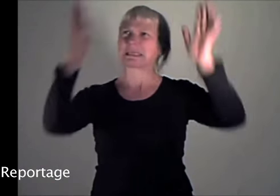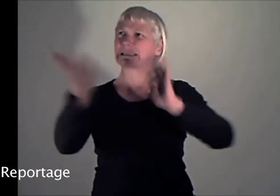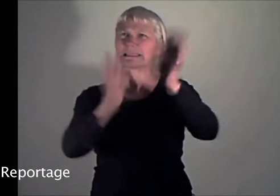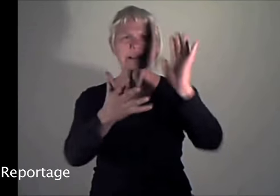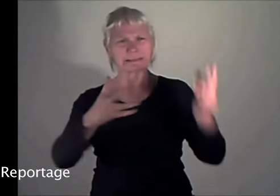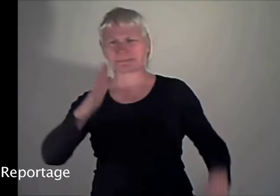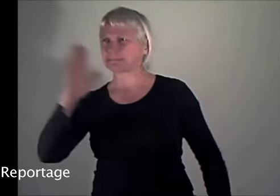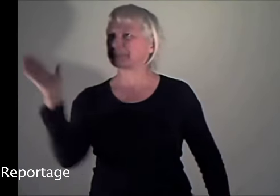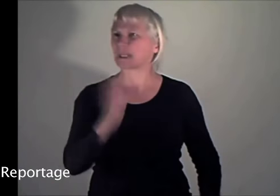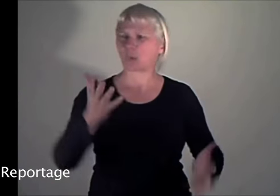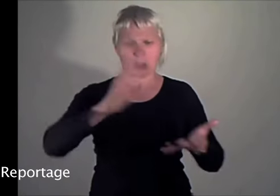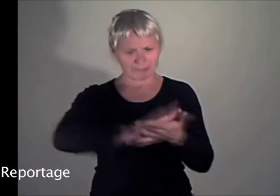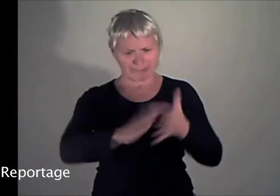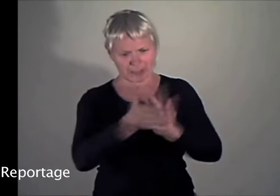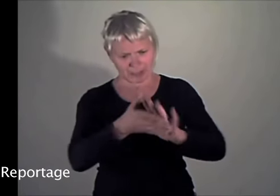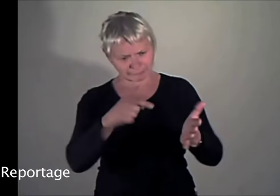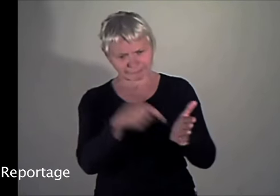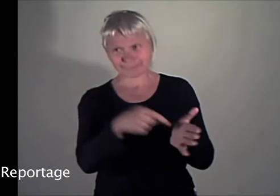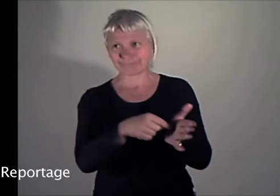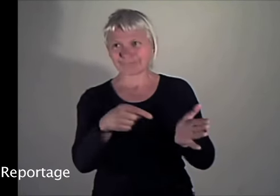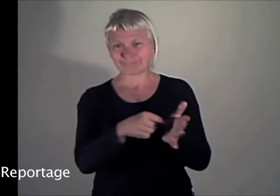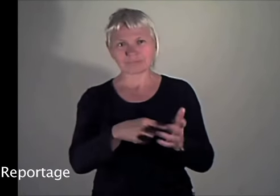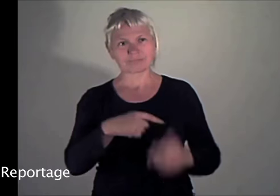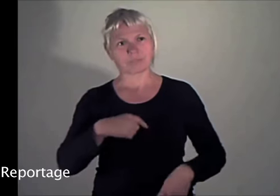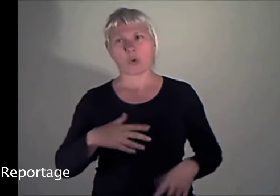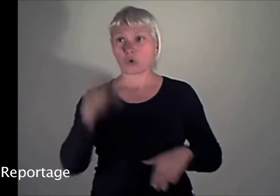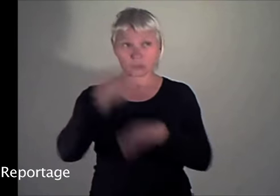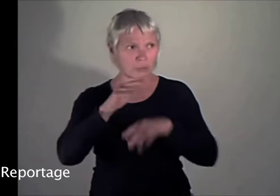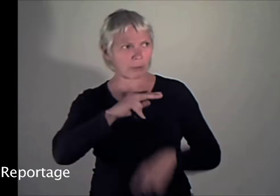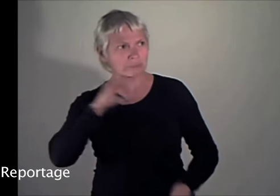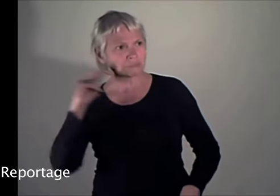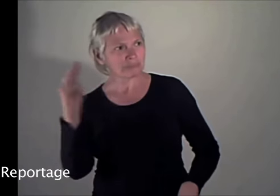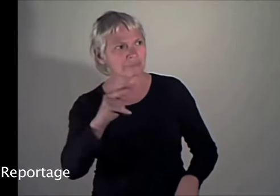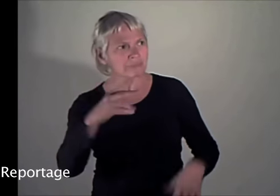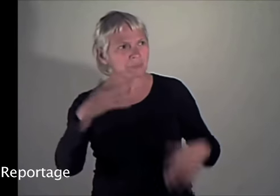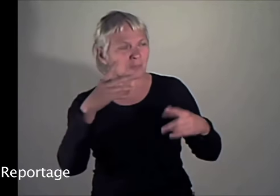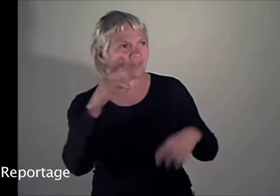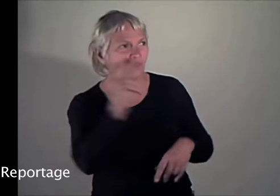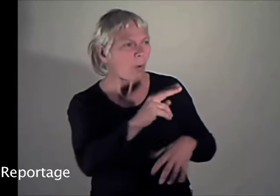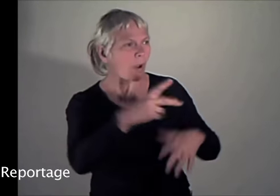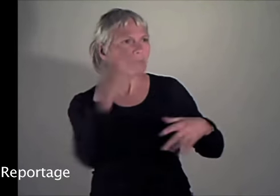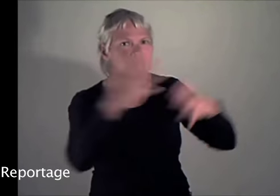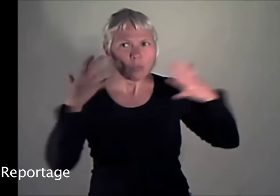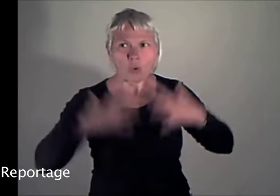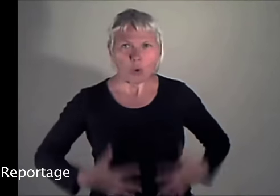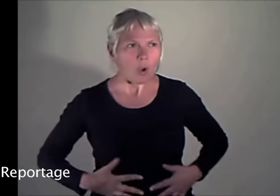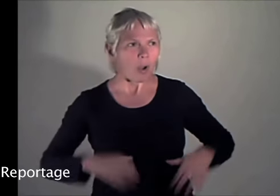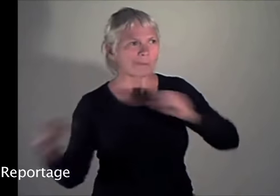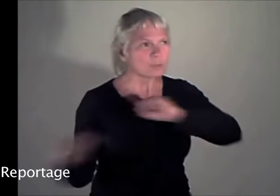tout le corps qui bouge, notamment les yeux, etc., les sourcils, les muscles du visage, etc. Patrick. Oui,